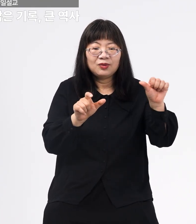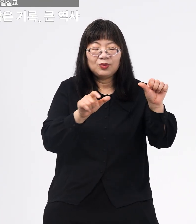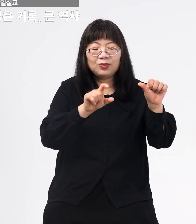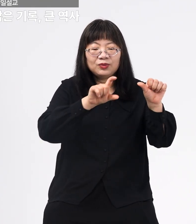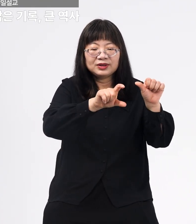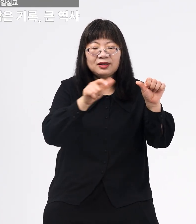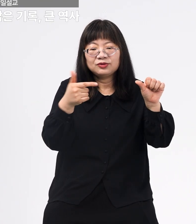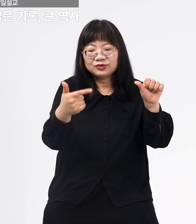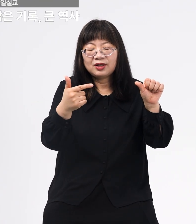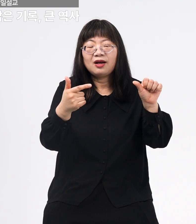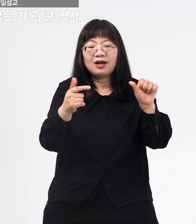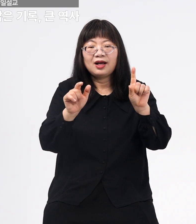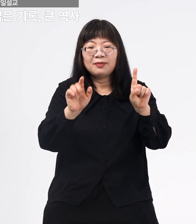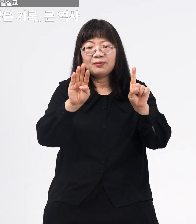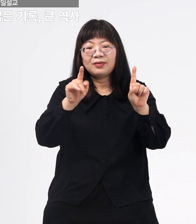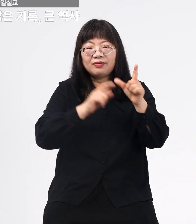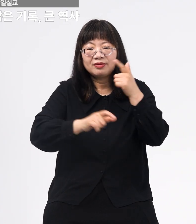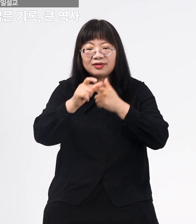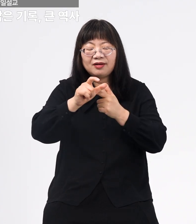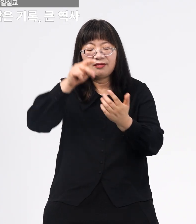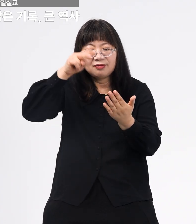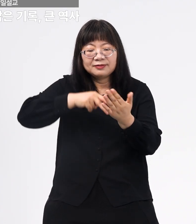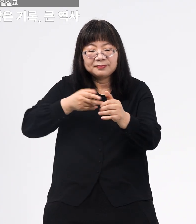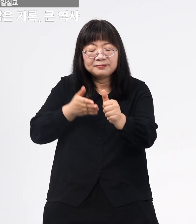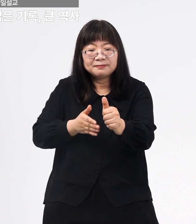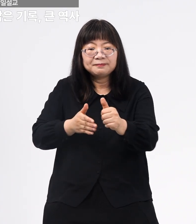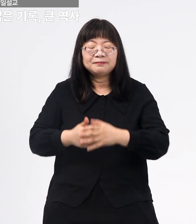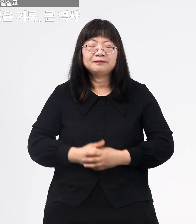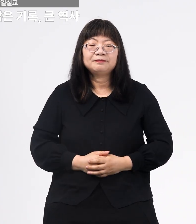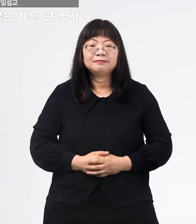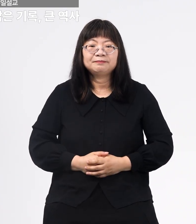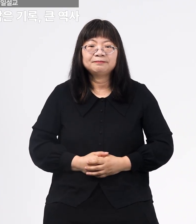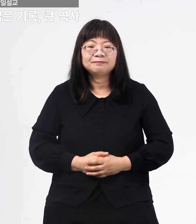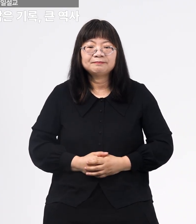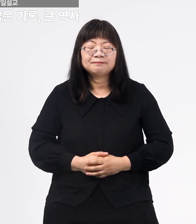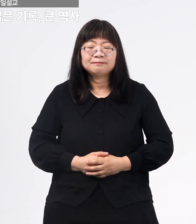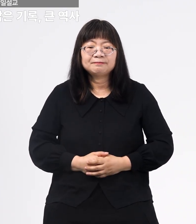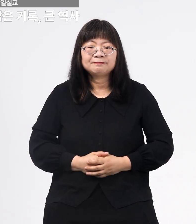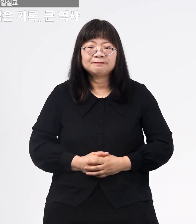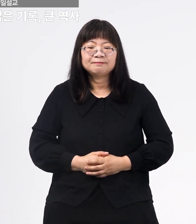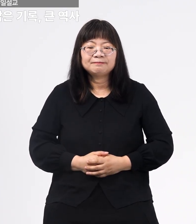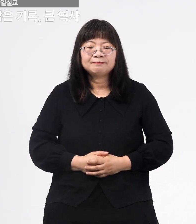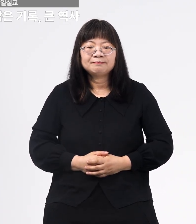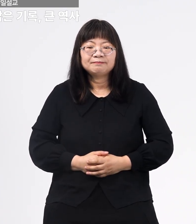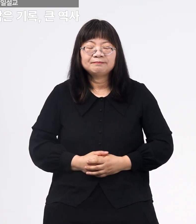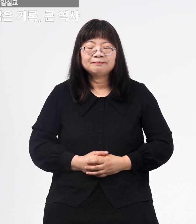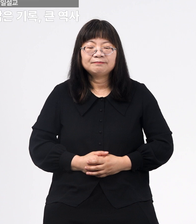6절을 한번 더 봐야 됩니다. 자, 5장 6절을 한번 볼까요?